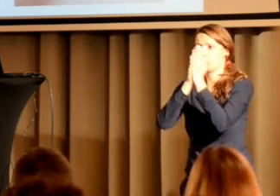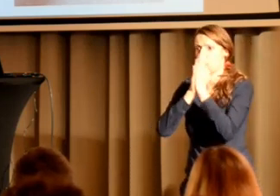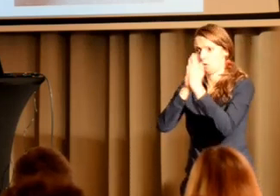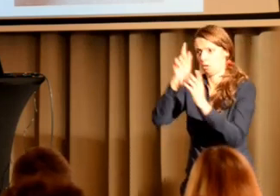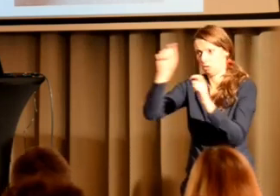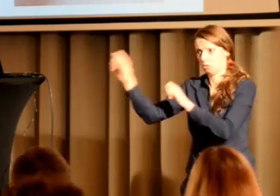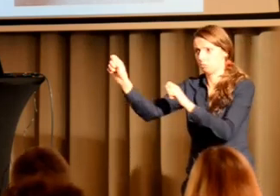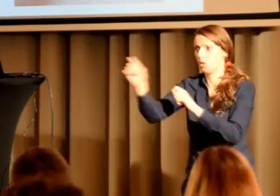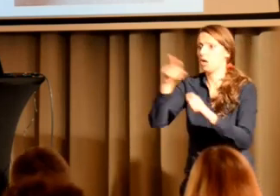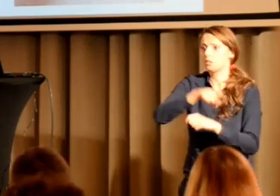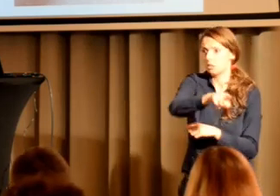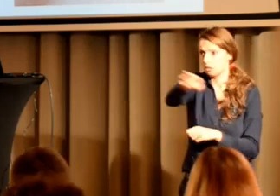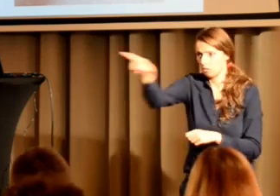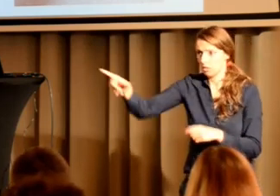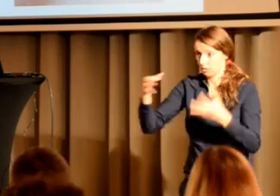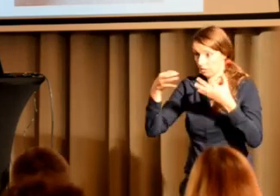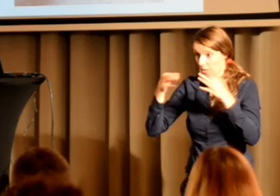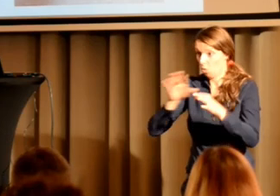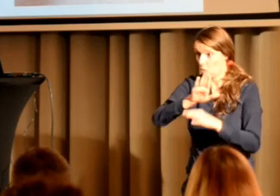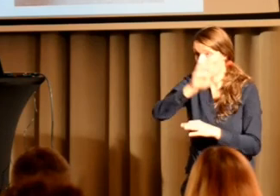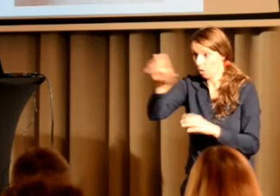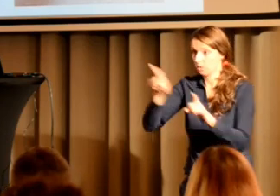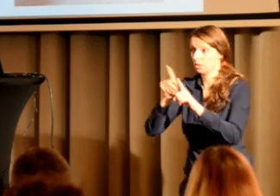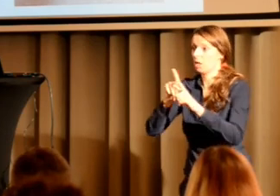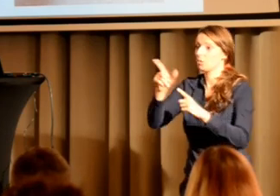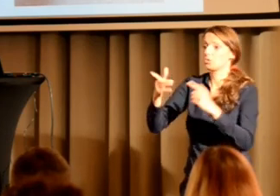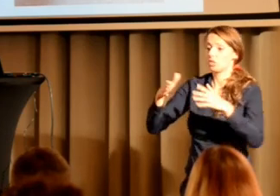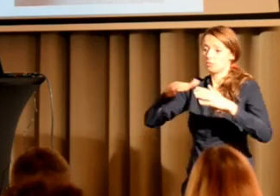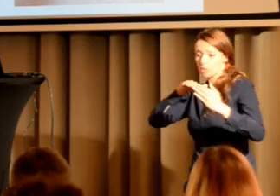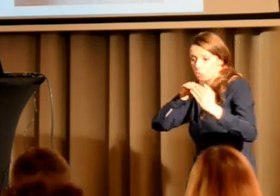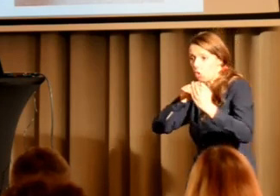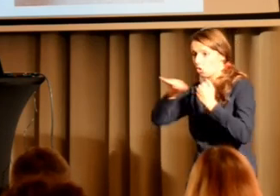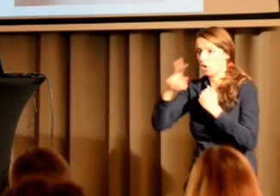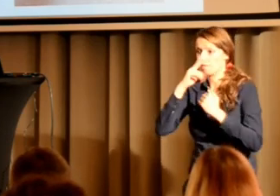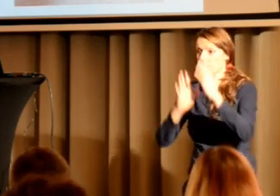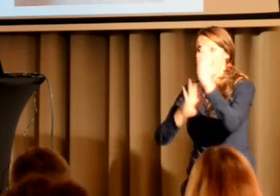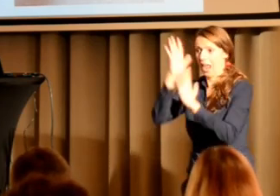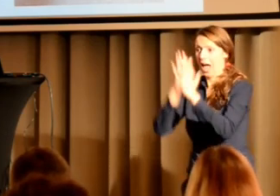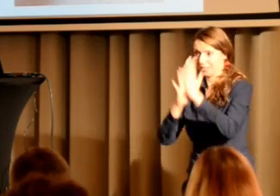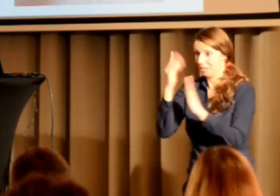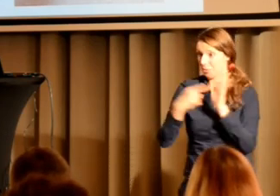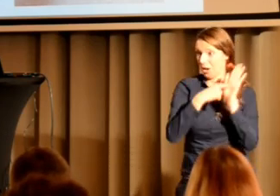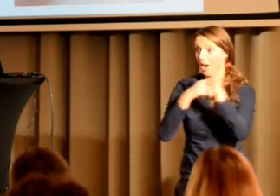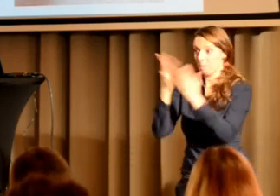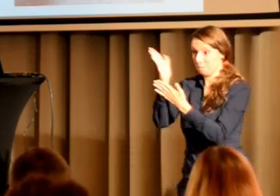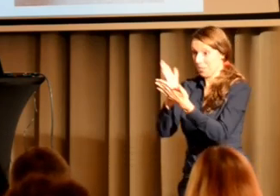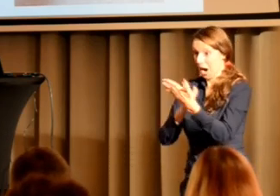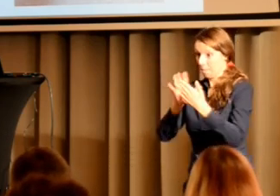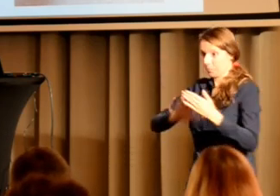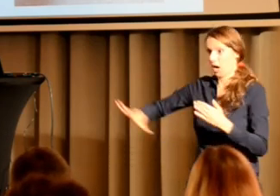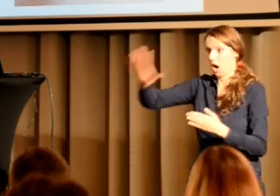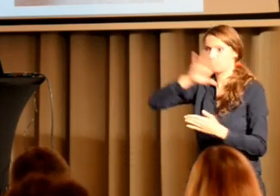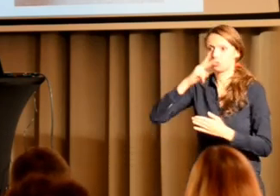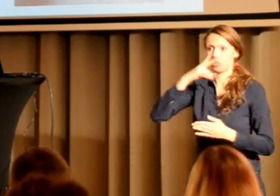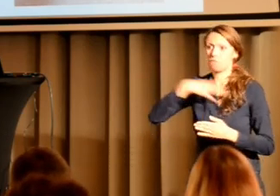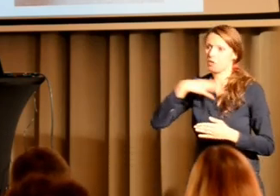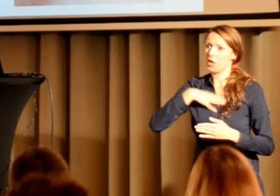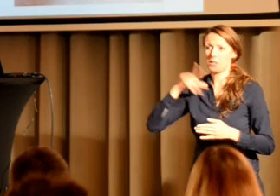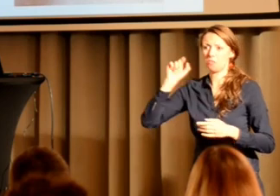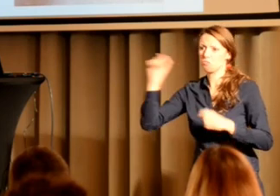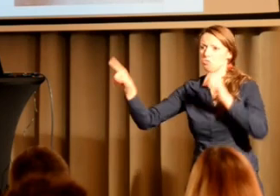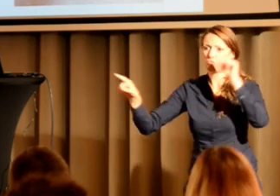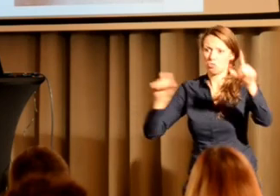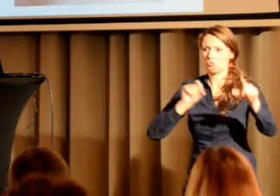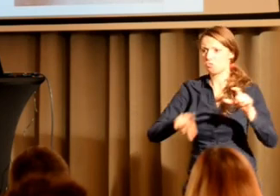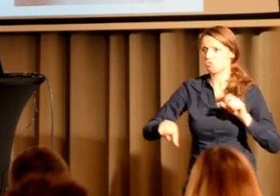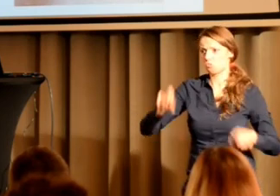jeździcie takimi właśnie drogami przez kompleks leśny, widzieliście tą mapę, praktycznie wilki są już teraz wszędzie, zwracajcie uwagę